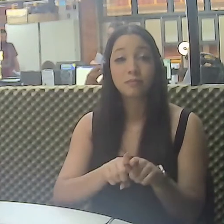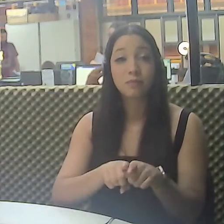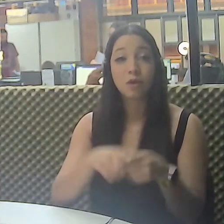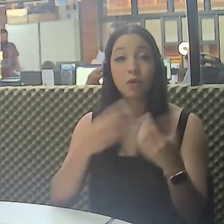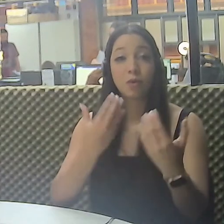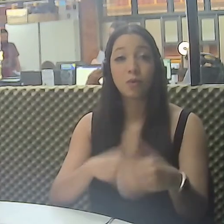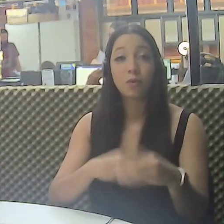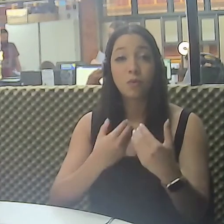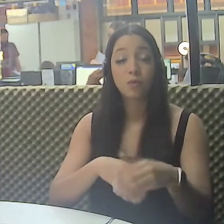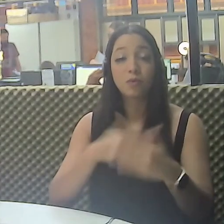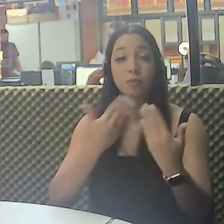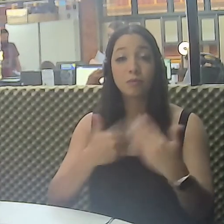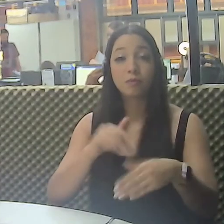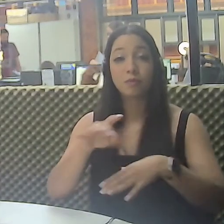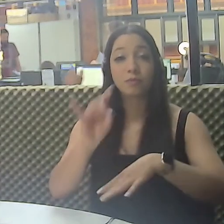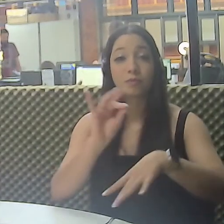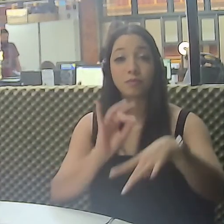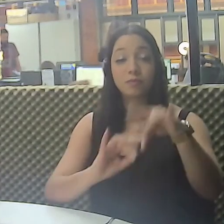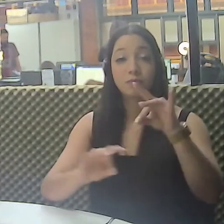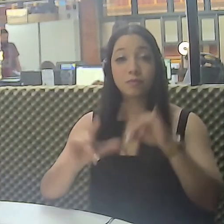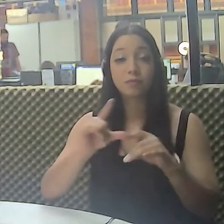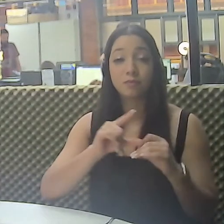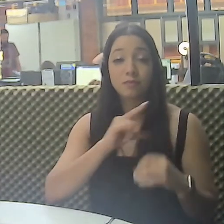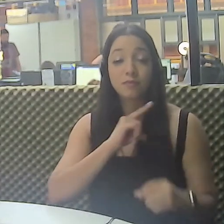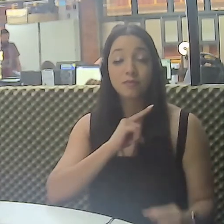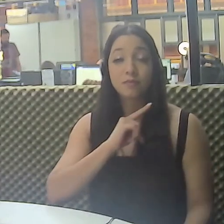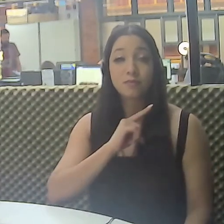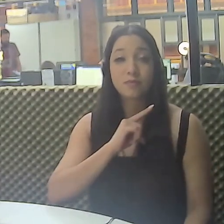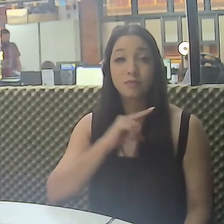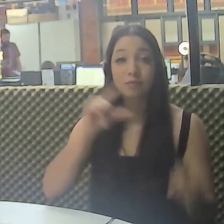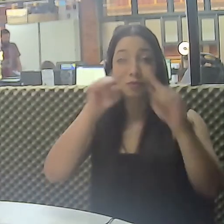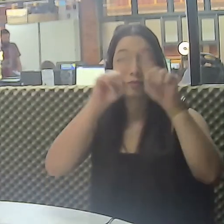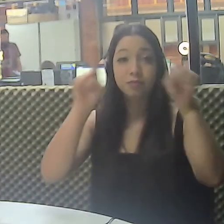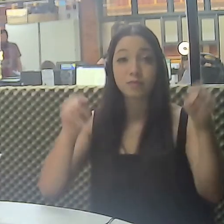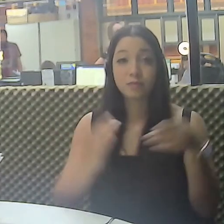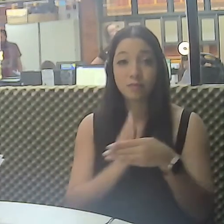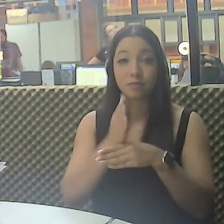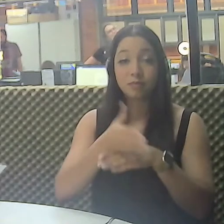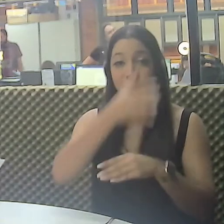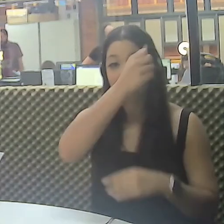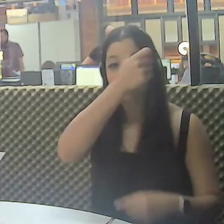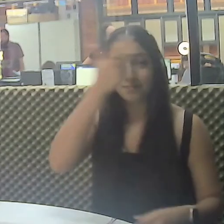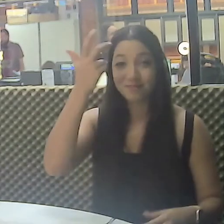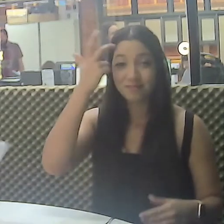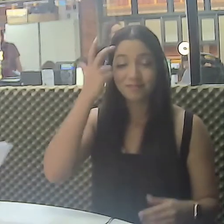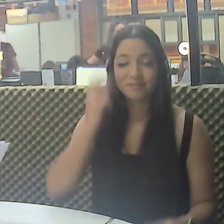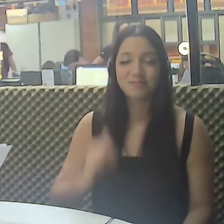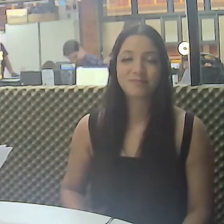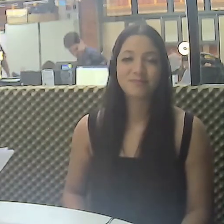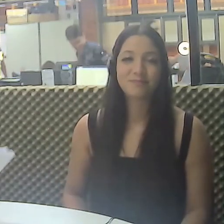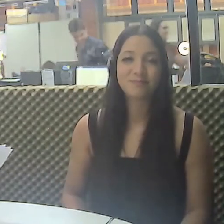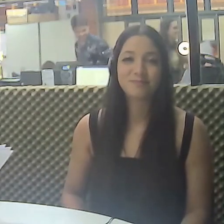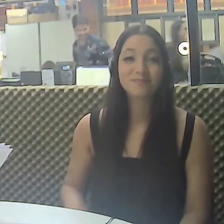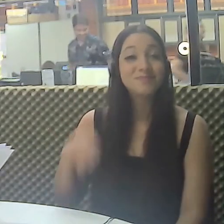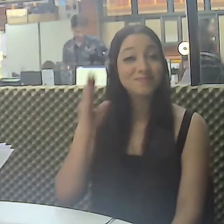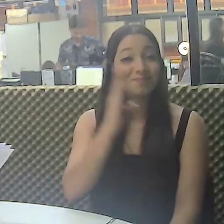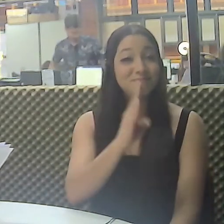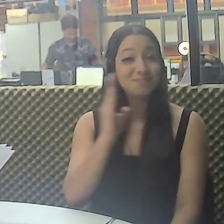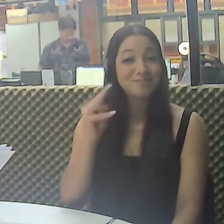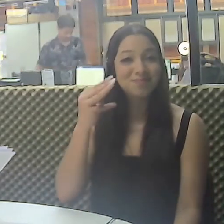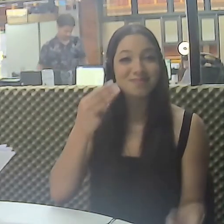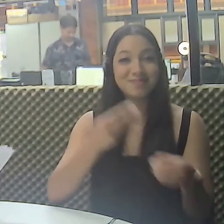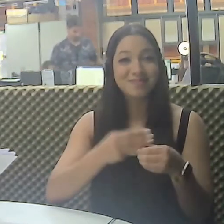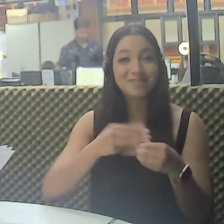concursos e processos seletivos, que você encontra logo na página de entrada da Prefeitura. E a Biblioteca